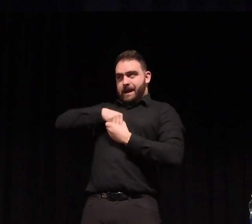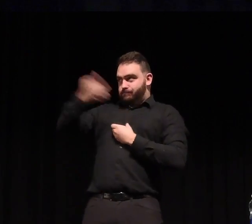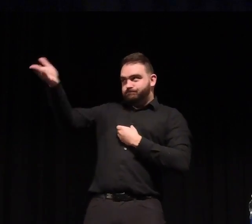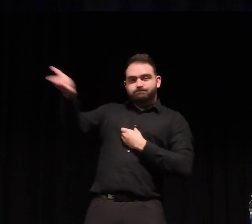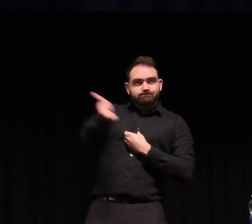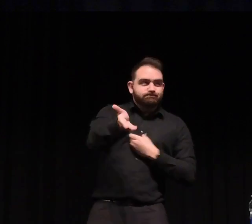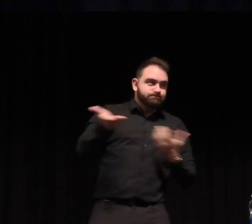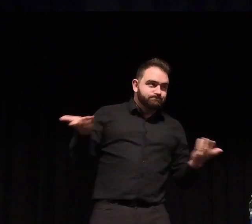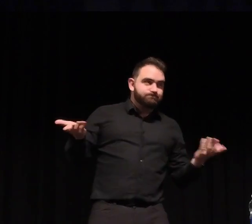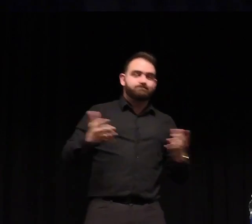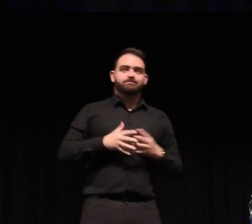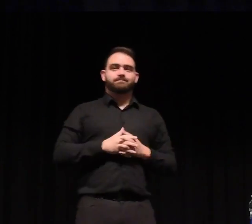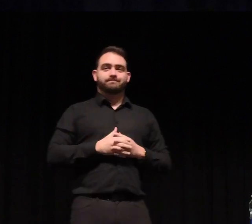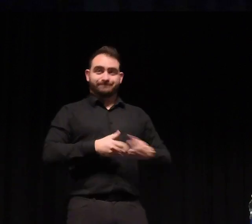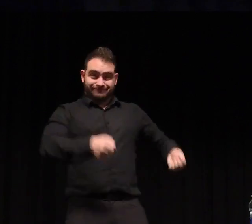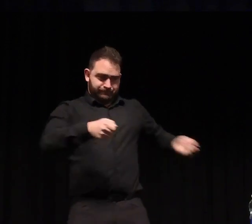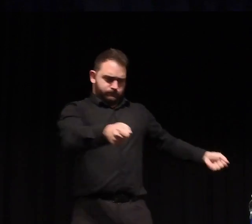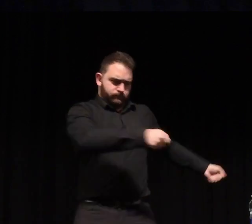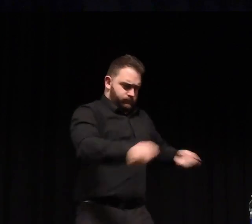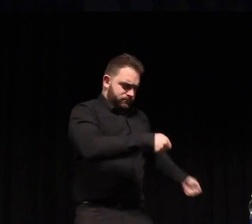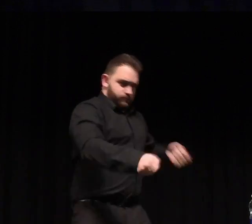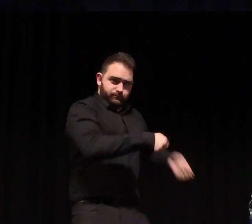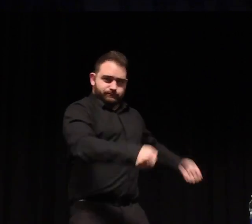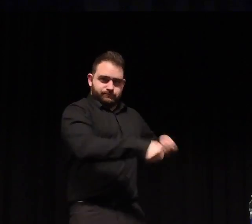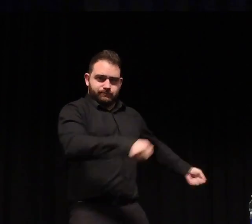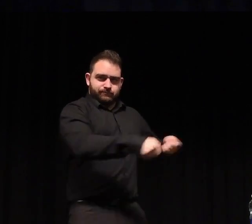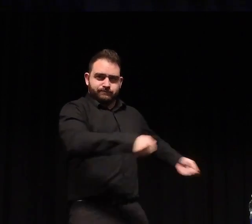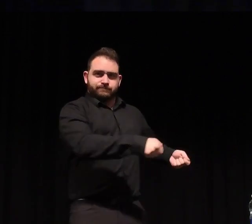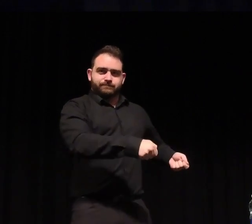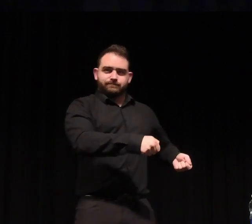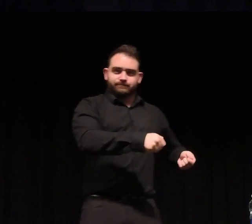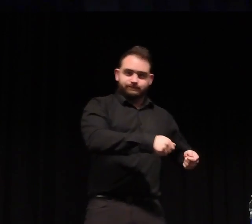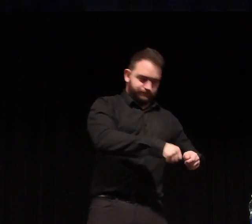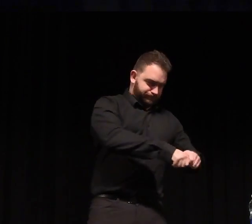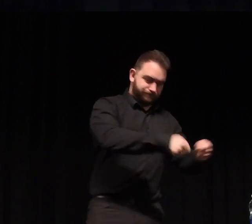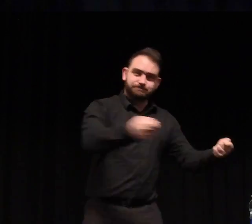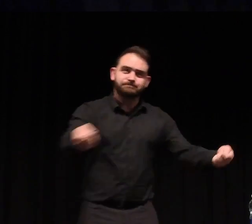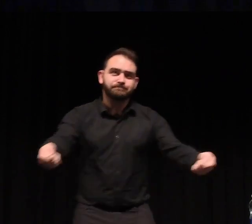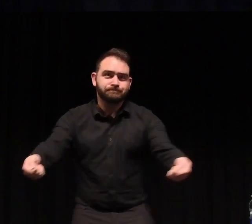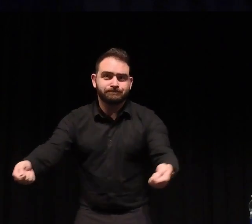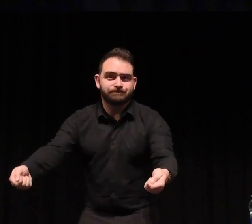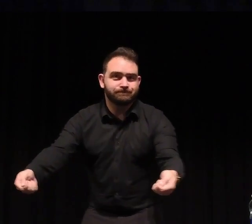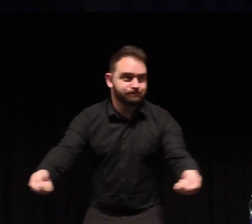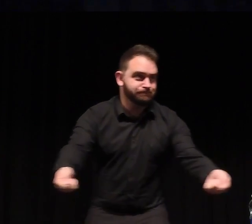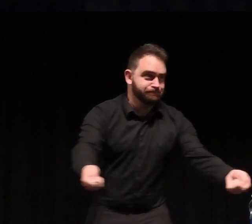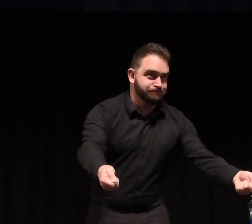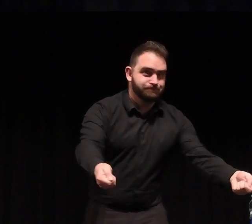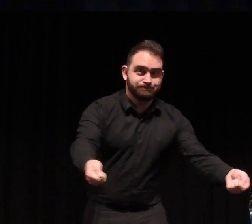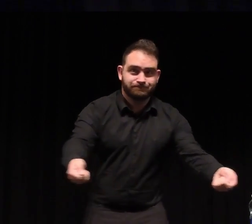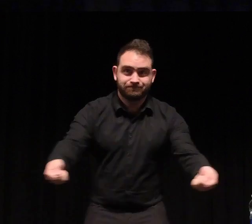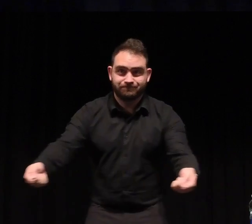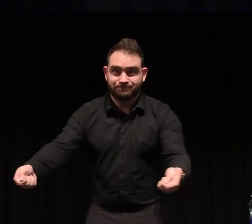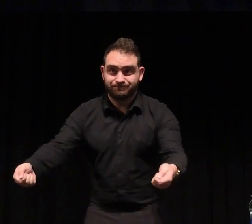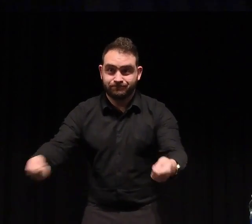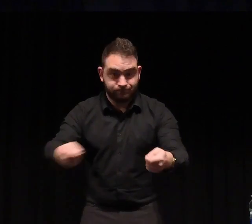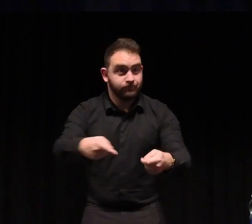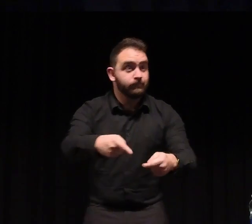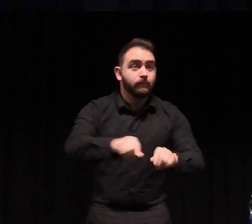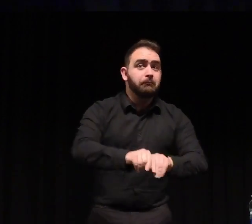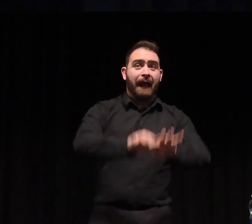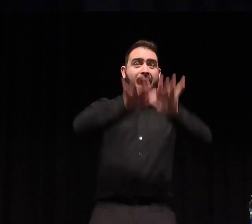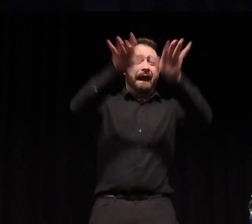Il a brassé son sac à merveille. Il l'a ouvert. Il en est sorti